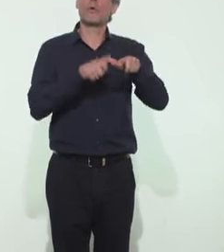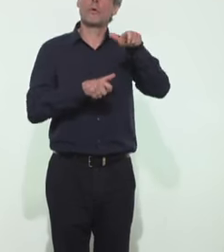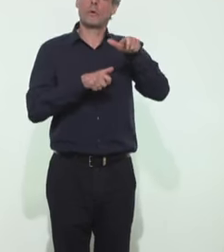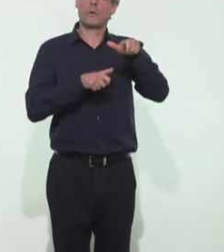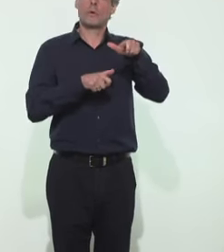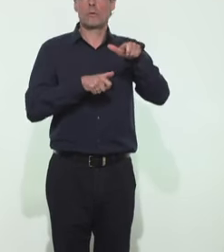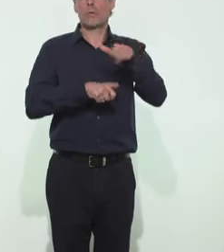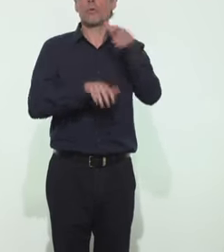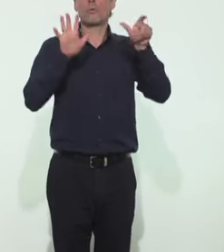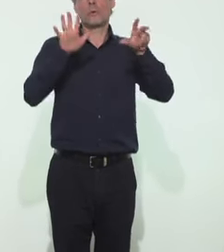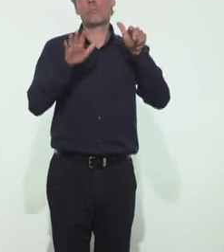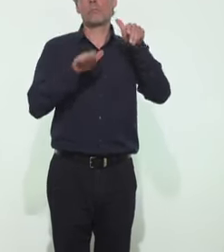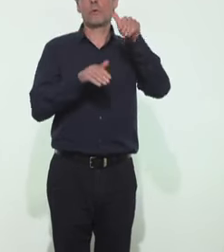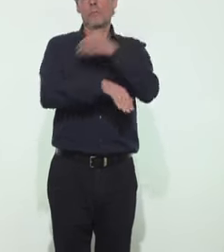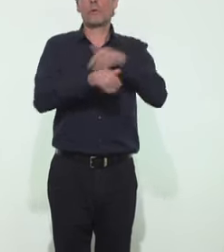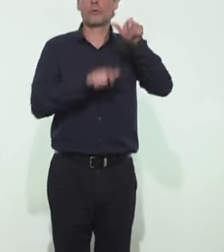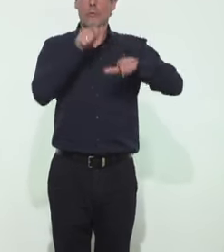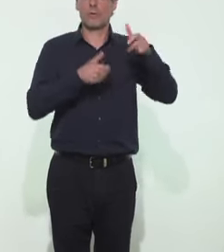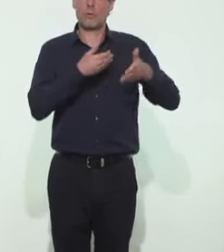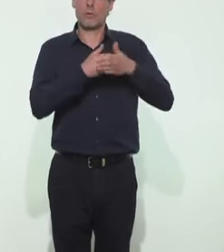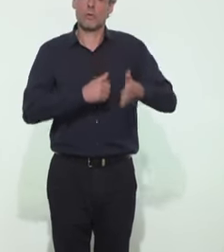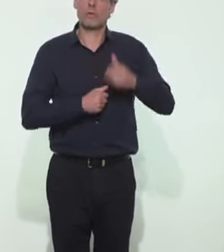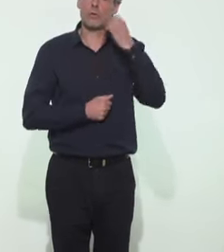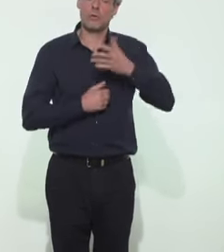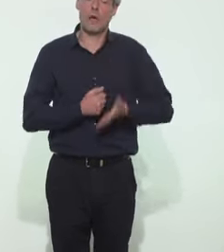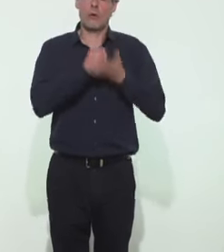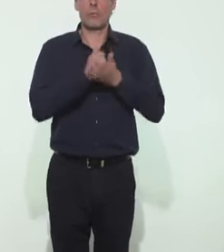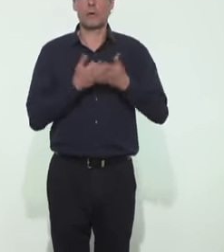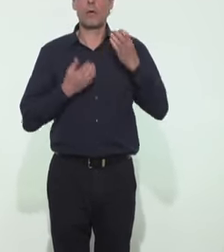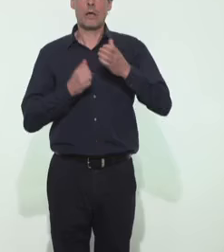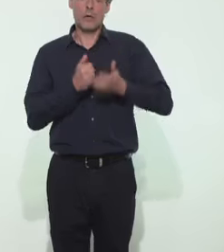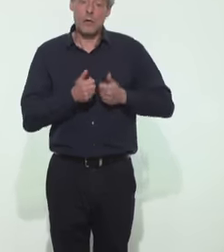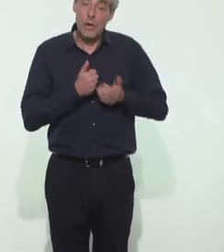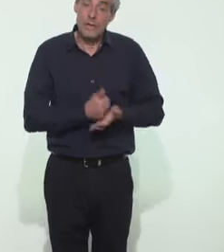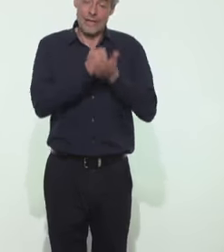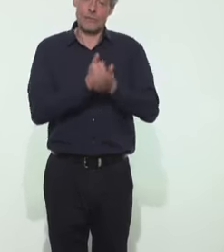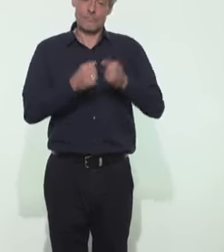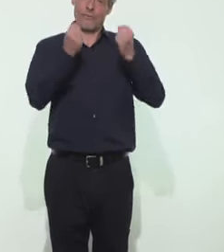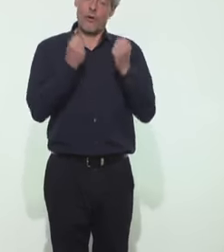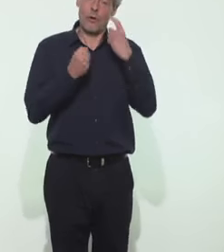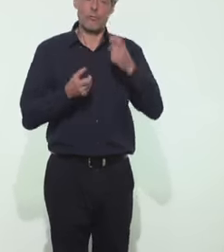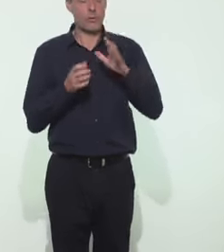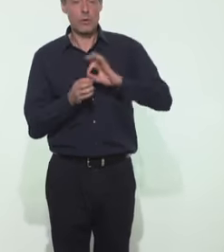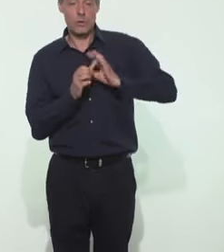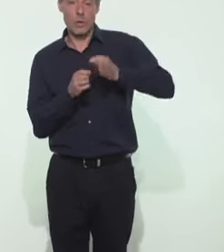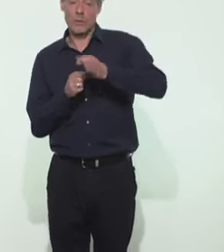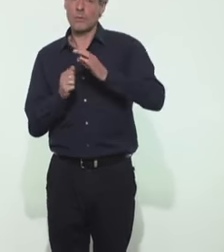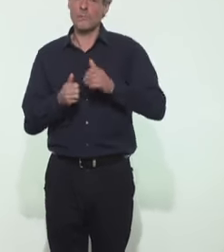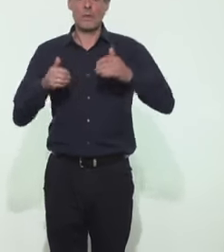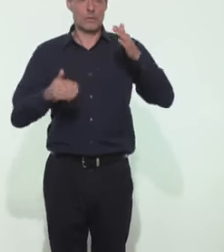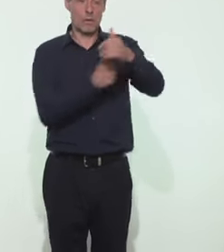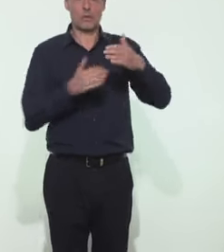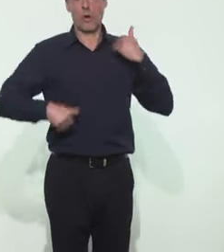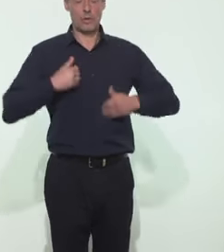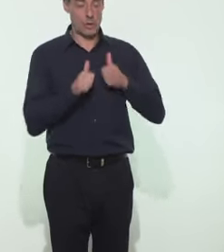accompagnent chaque jour désormais un suivi renforcé et en temps réel de l'évolution d'épidémie dans le secteur du handicap